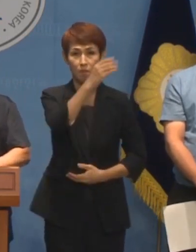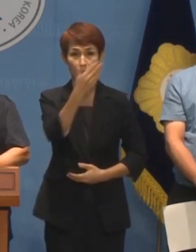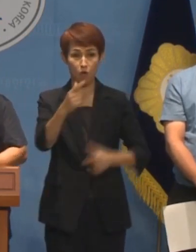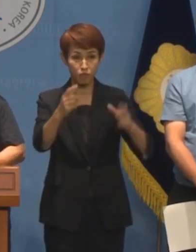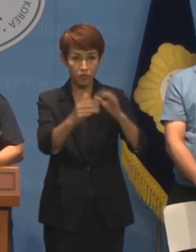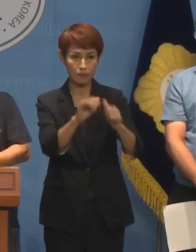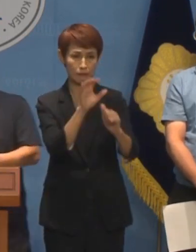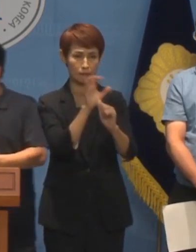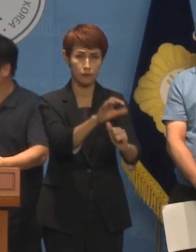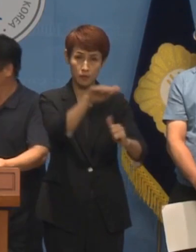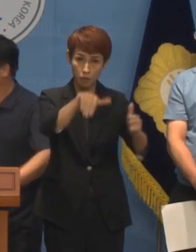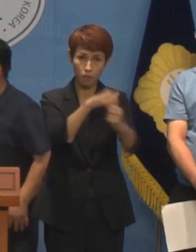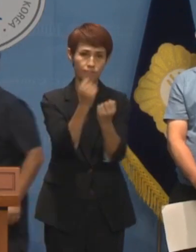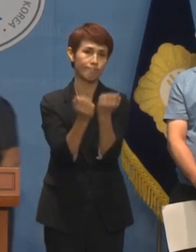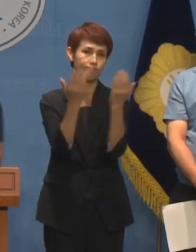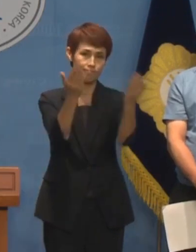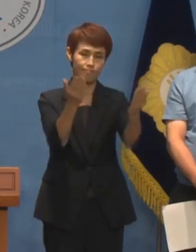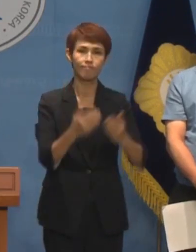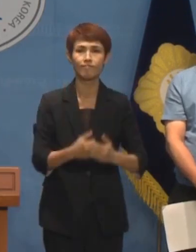들어보도록 하겠습니다.